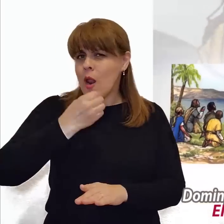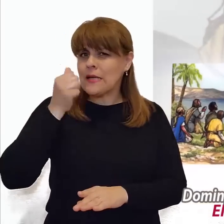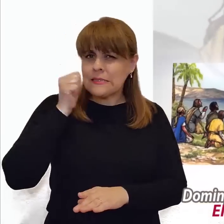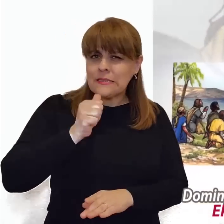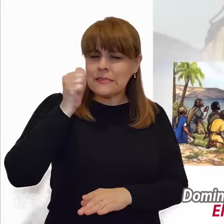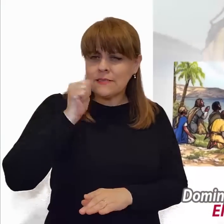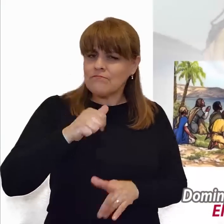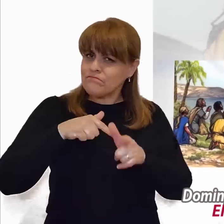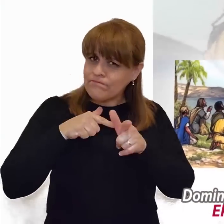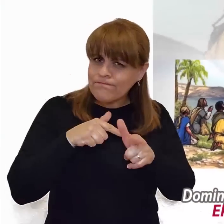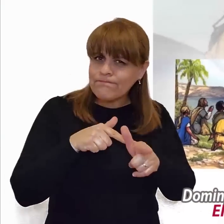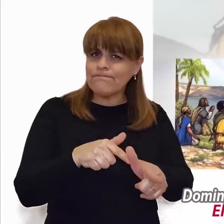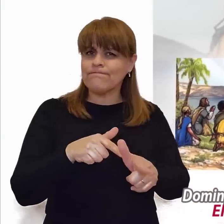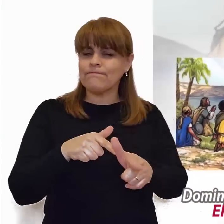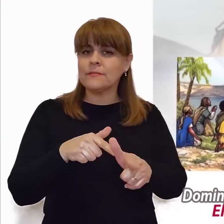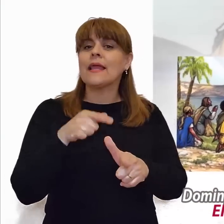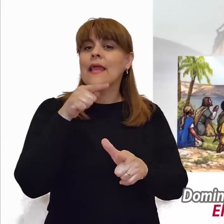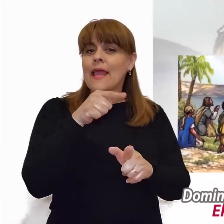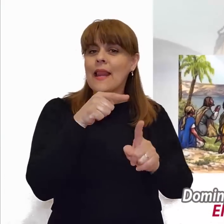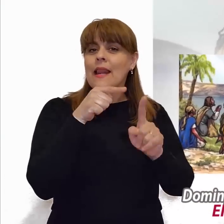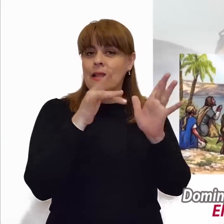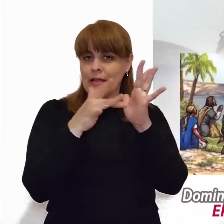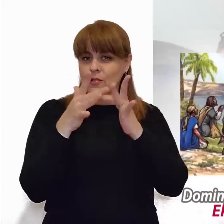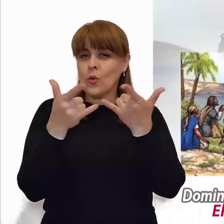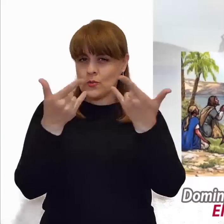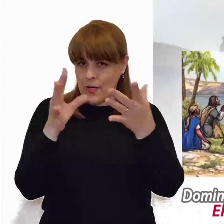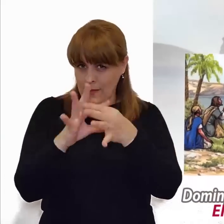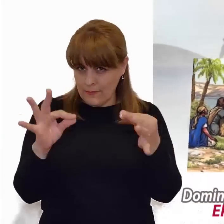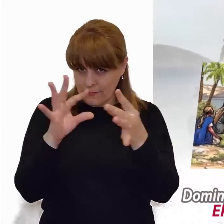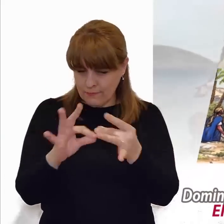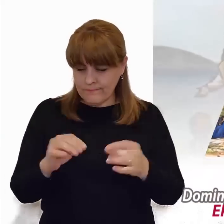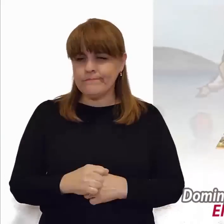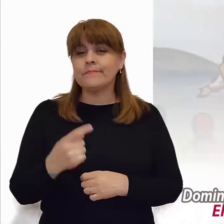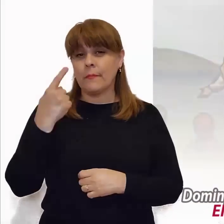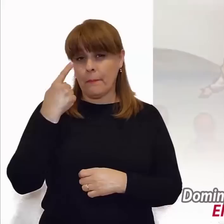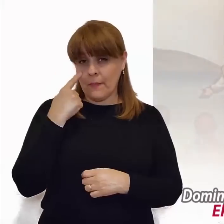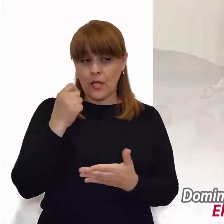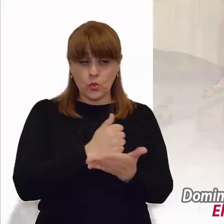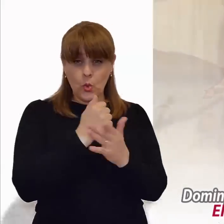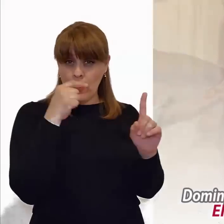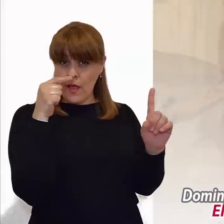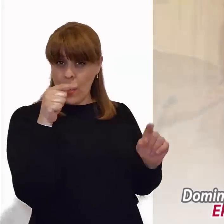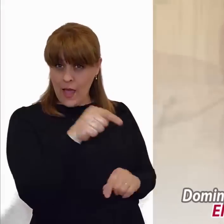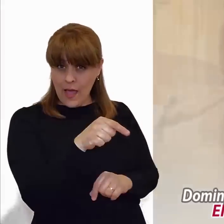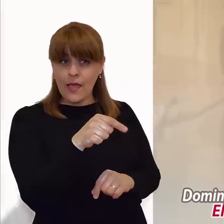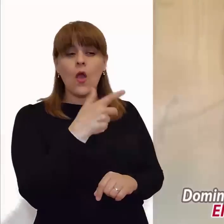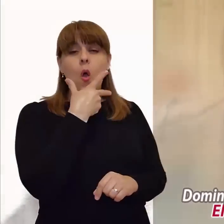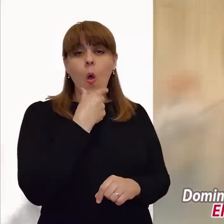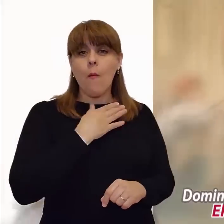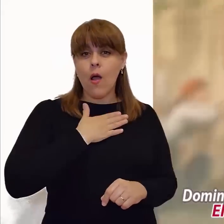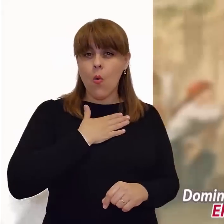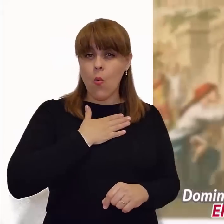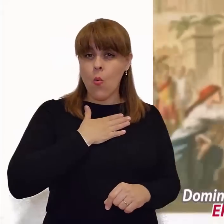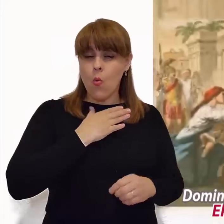siempre y sin desfallecer, les propuso esta parábola. En cierta ciudad había un juez que no temía a Dios